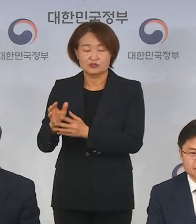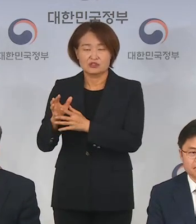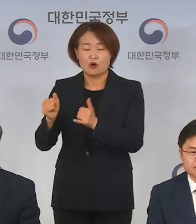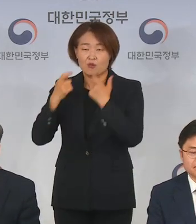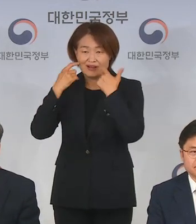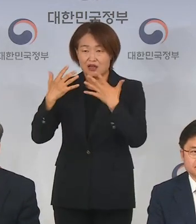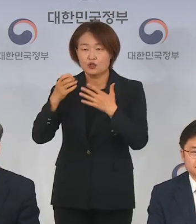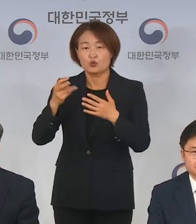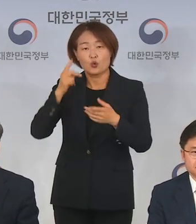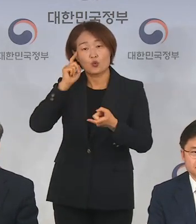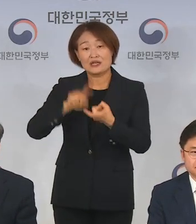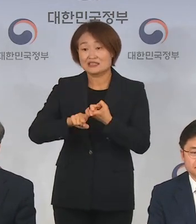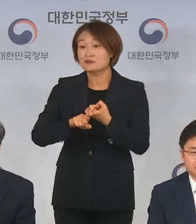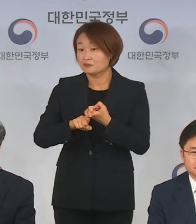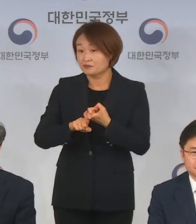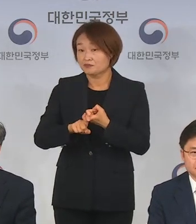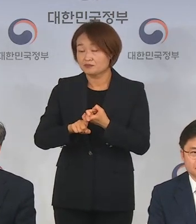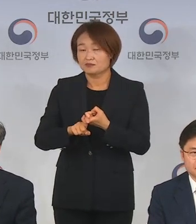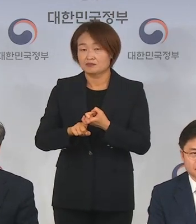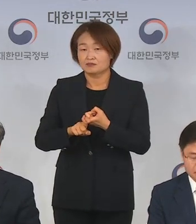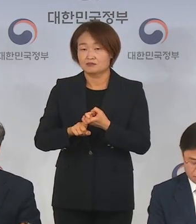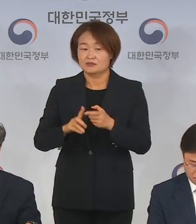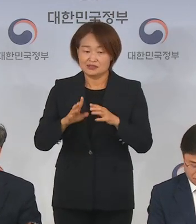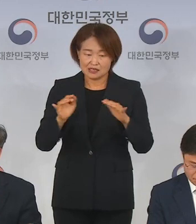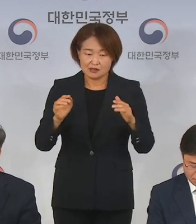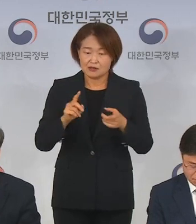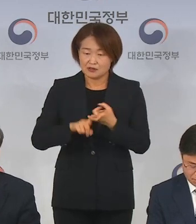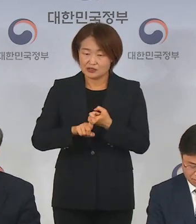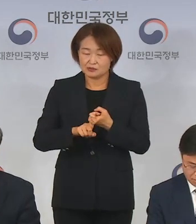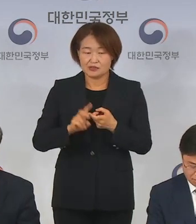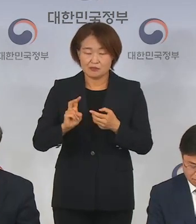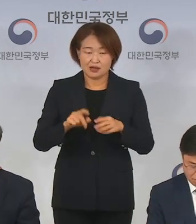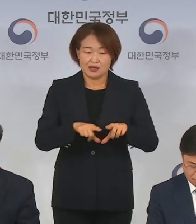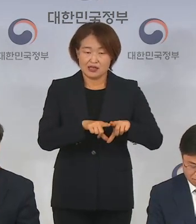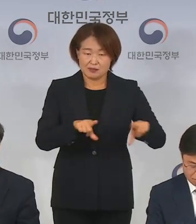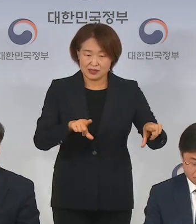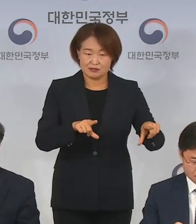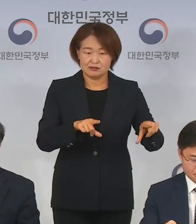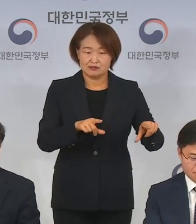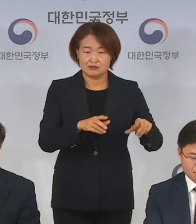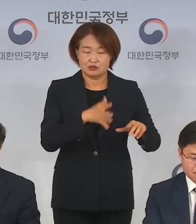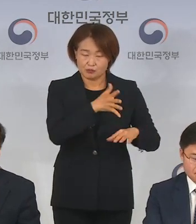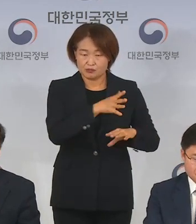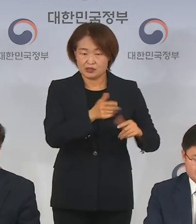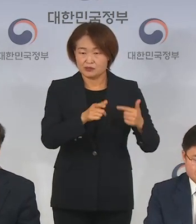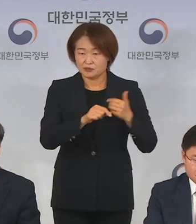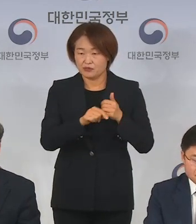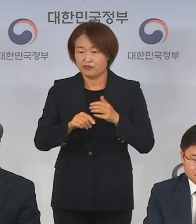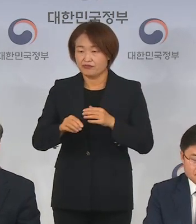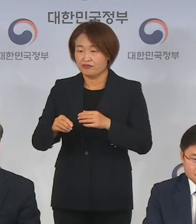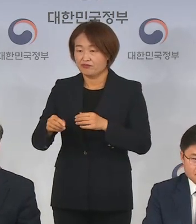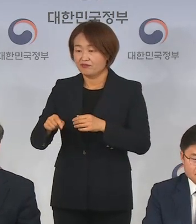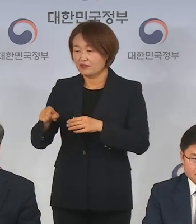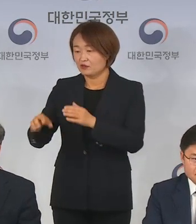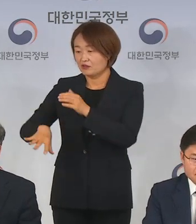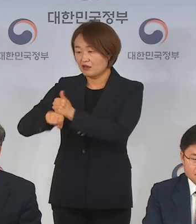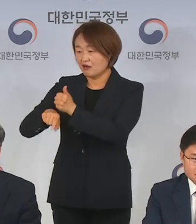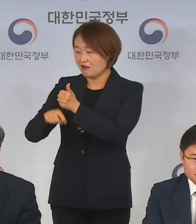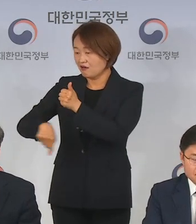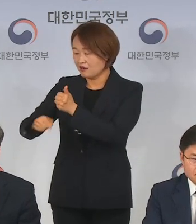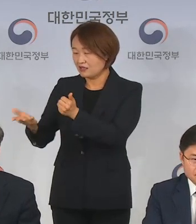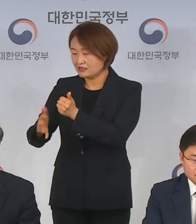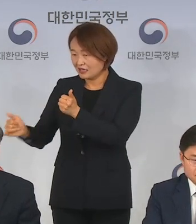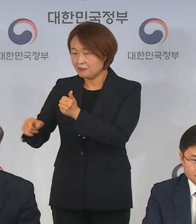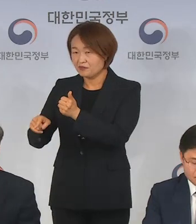지금 관심이 있는 부분은 민간 전문가이냐 산하 기관에 있는 직원이냐 이게 초점인 것이지 거기에